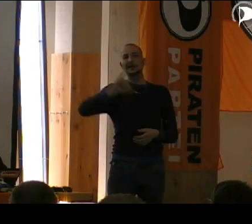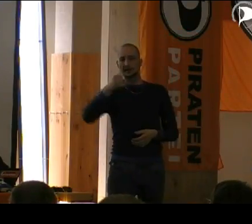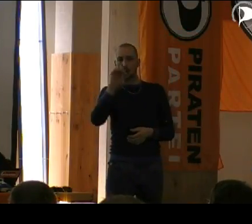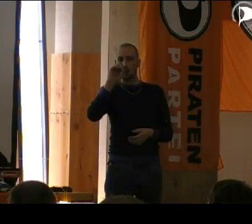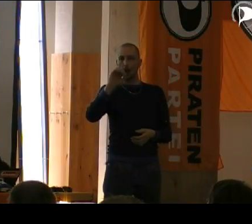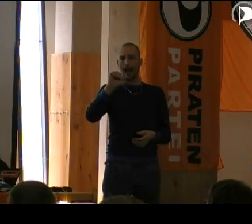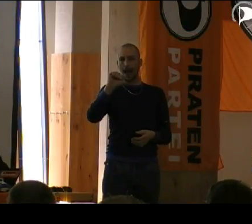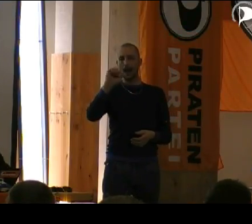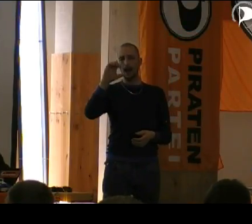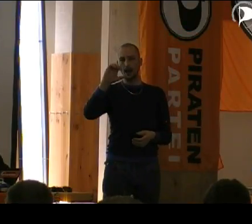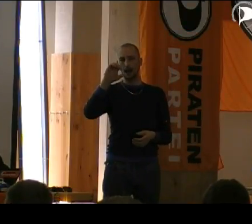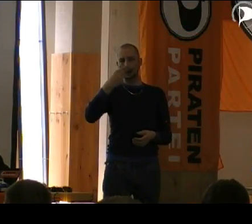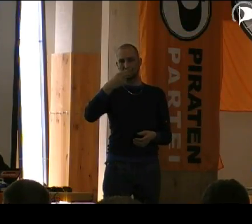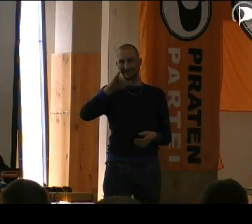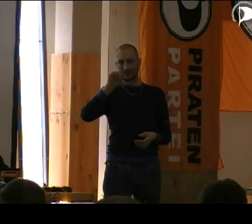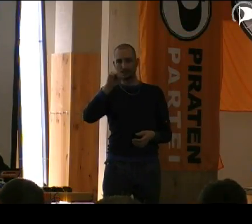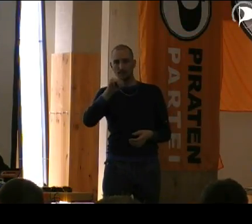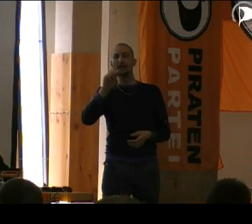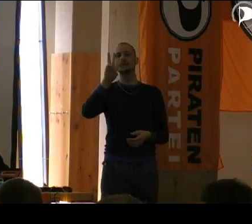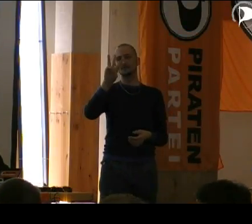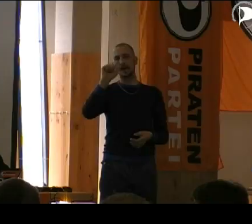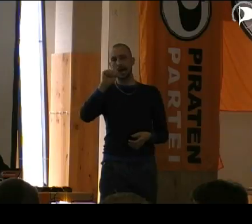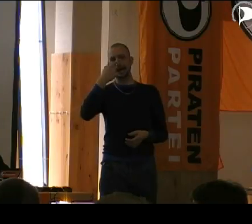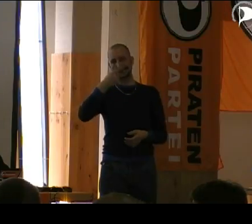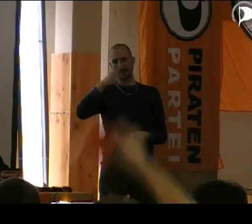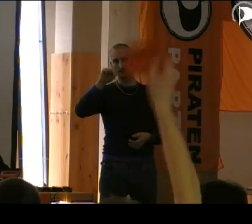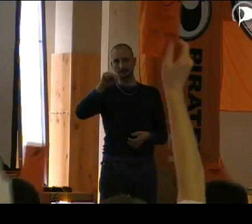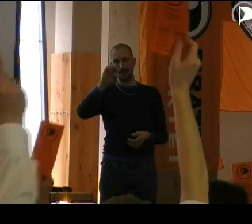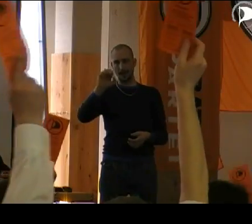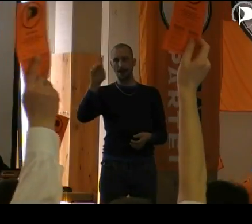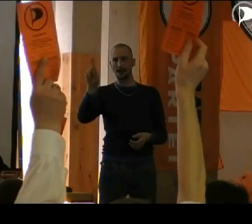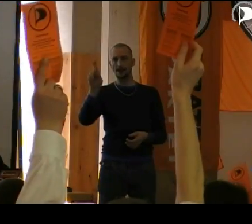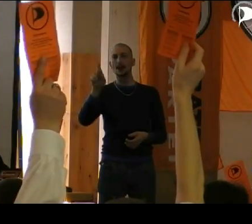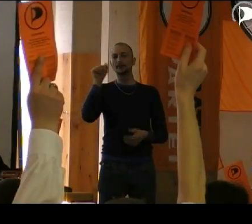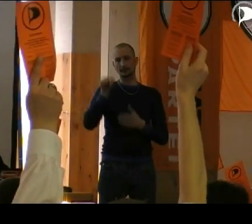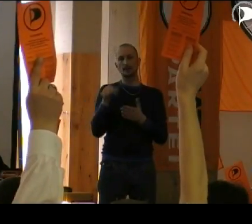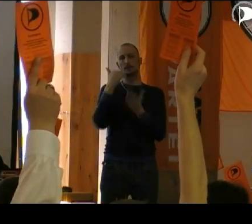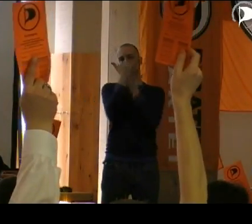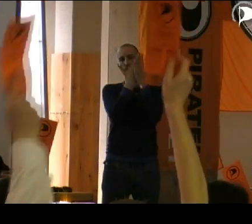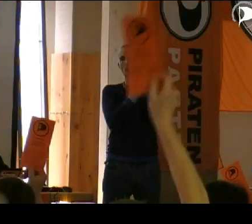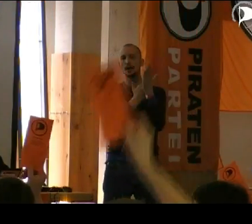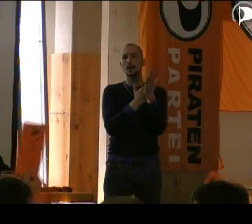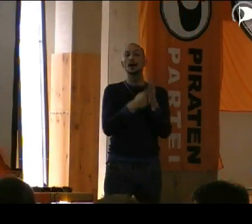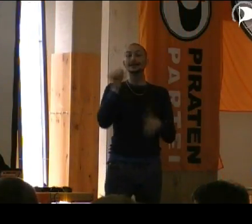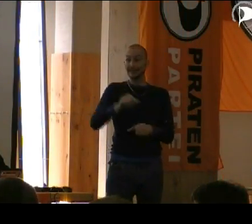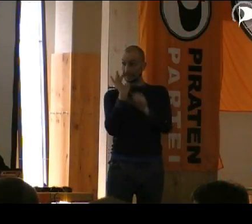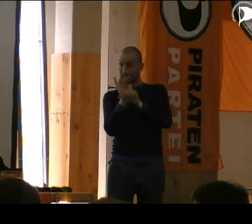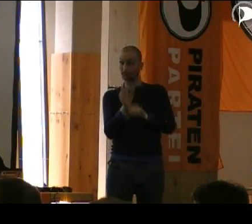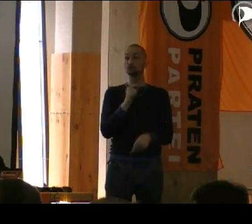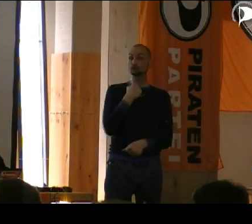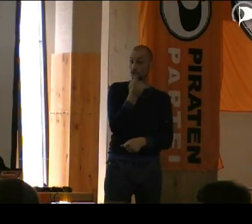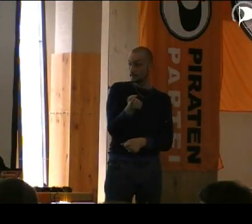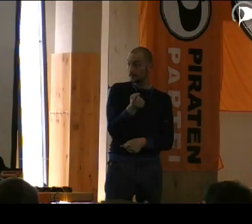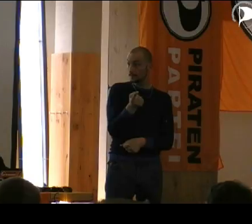also wer ist in jeder hinsicht von joachim wagner zu beraten das gegenstück